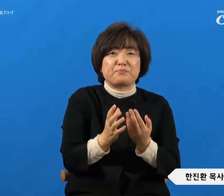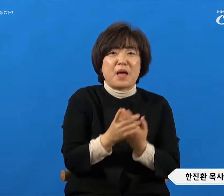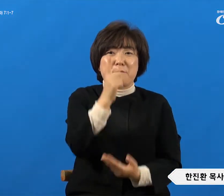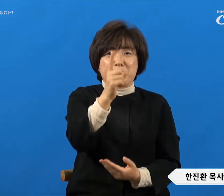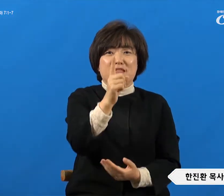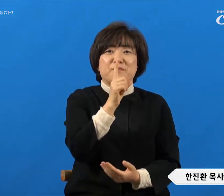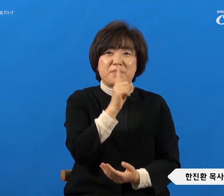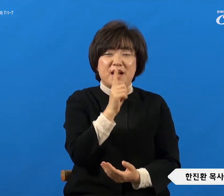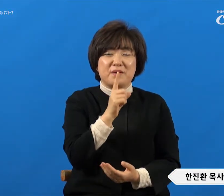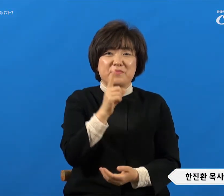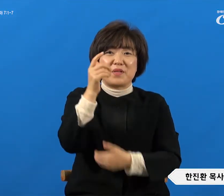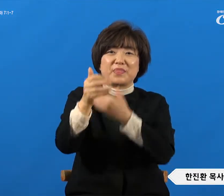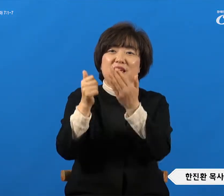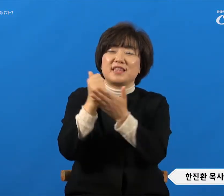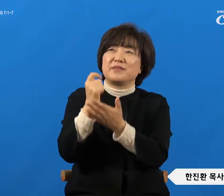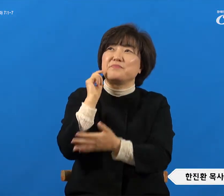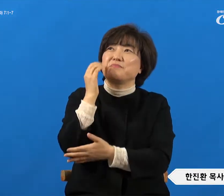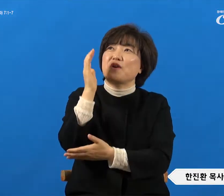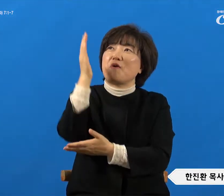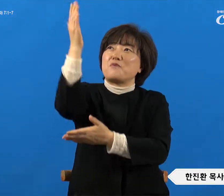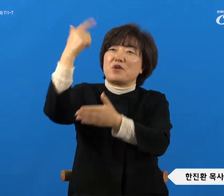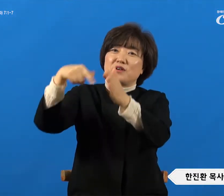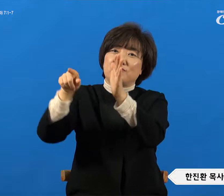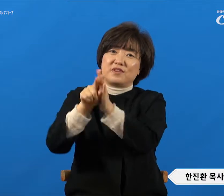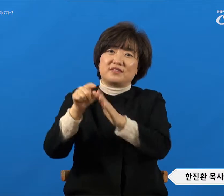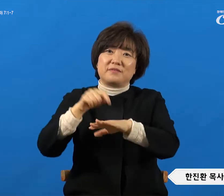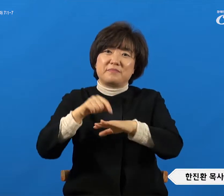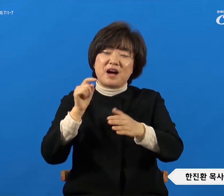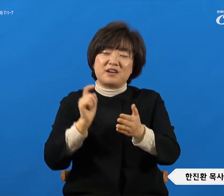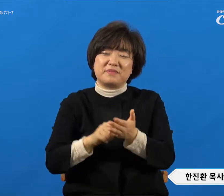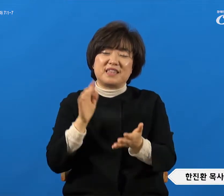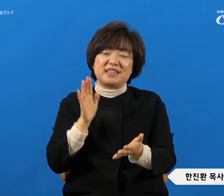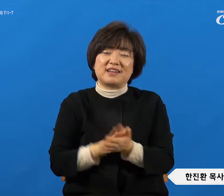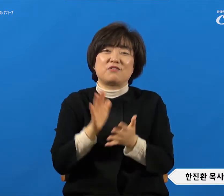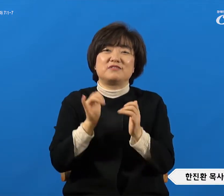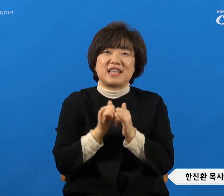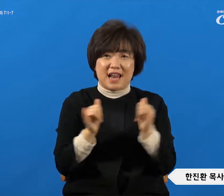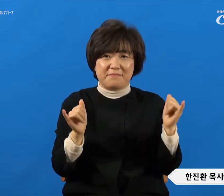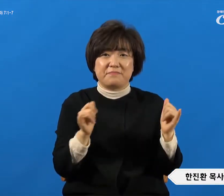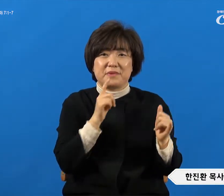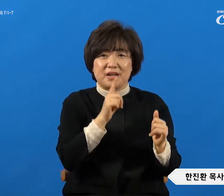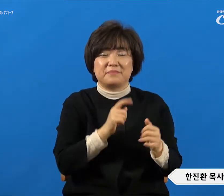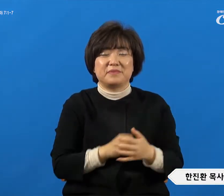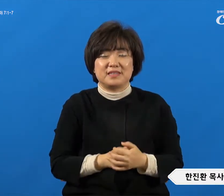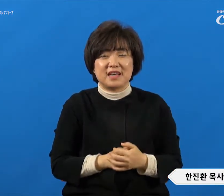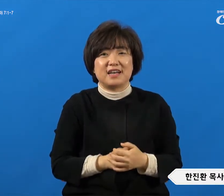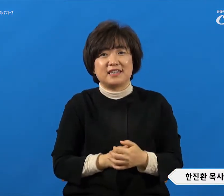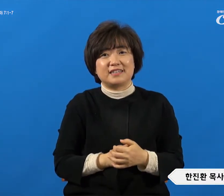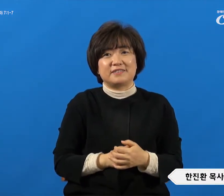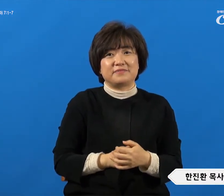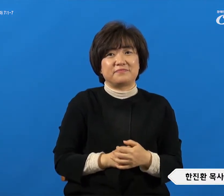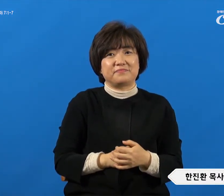말하면 하나님의 영광을 위해서 가슴이 뜨거운 사람, 그렇게 말할 수 있습니다.